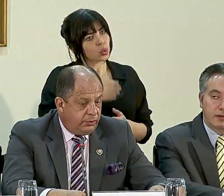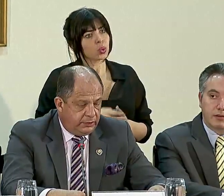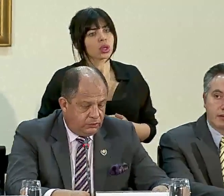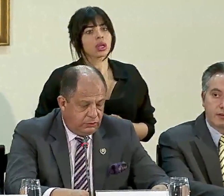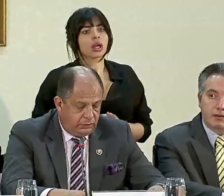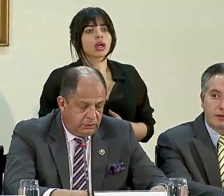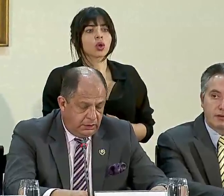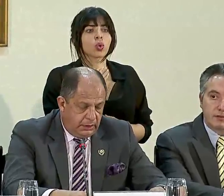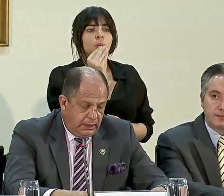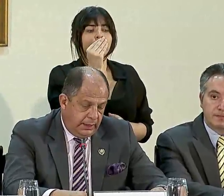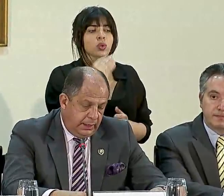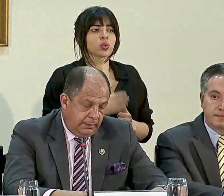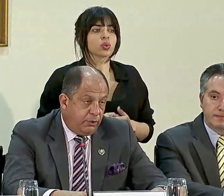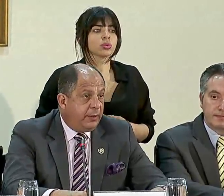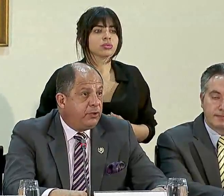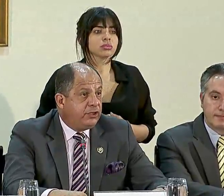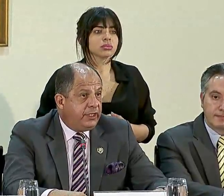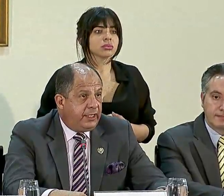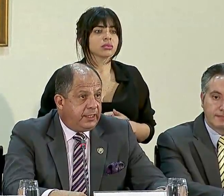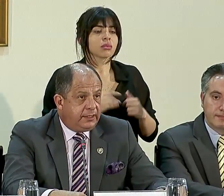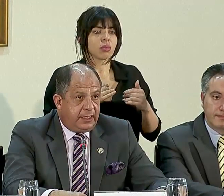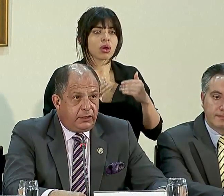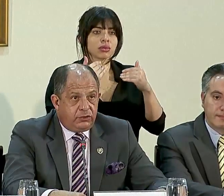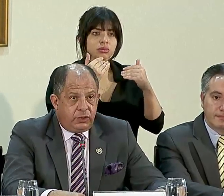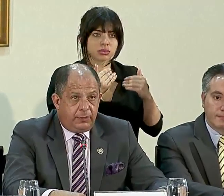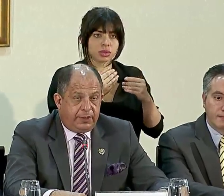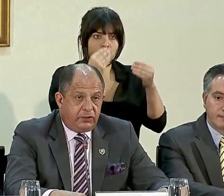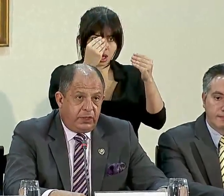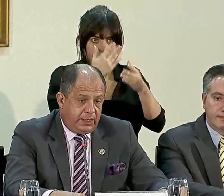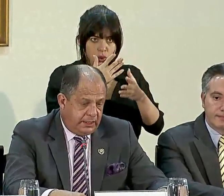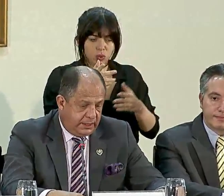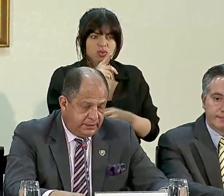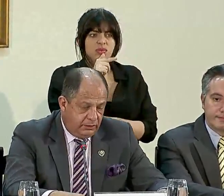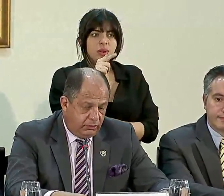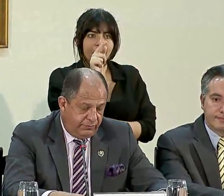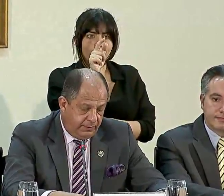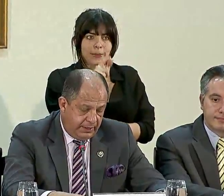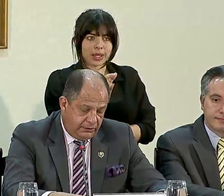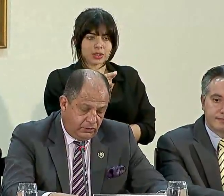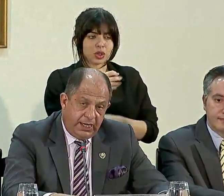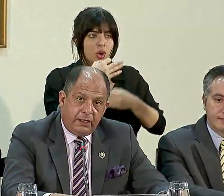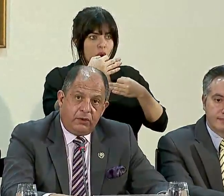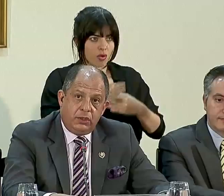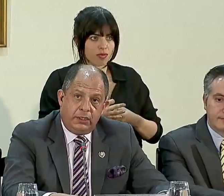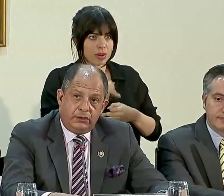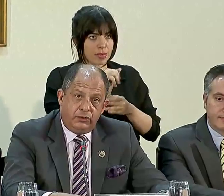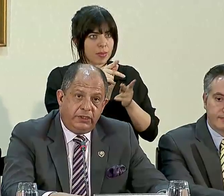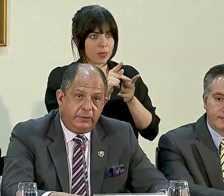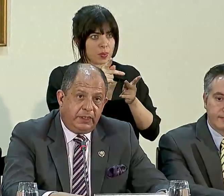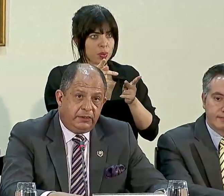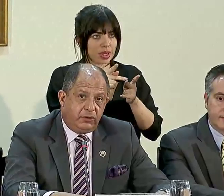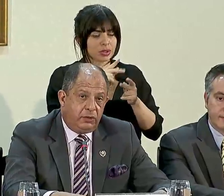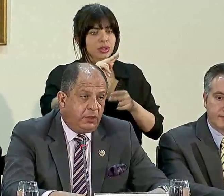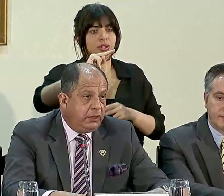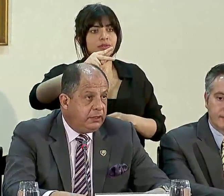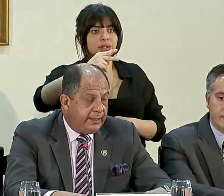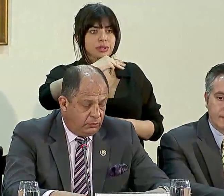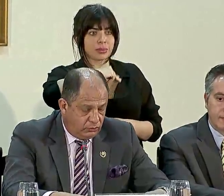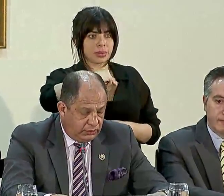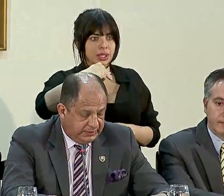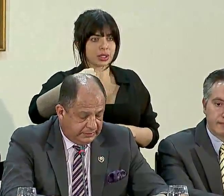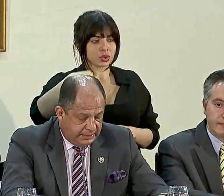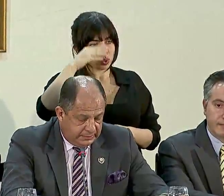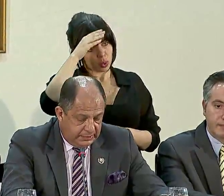y Juventud. Voy a proceder a hacer el anuncio de la persona que ha sido confirmada en su cargo y de su Viceministro